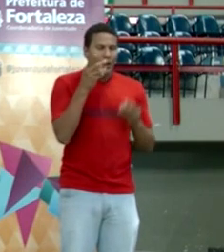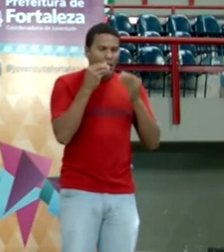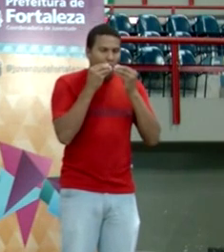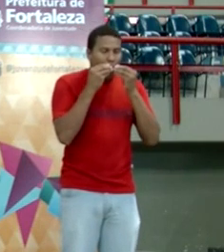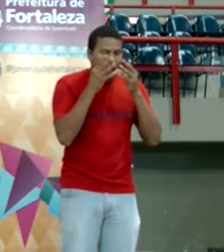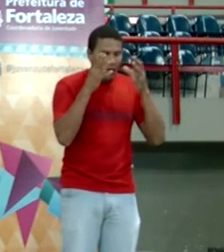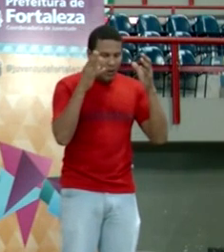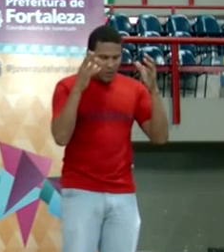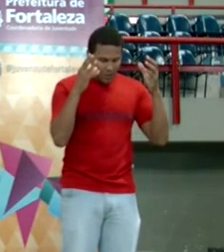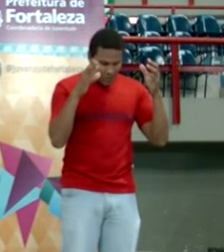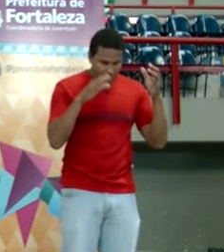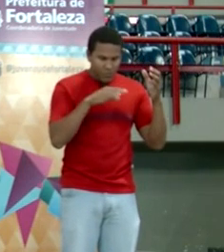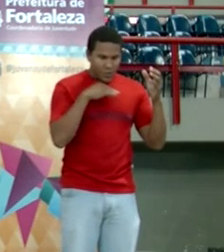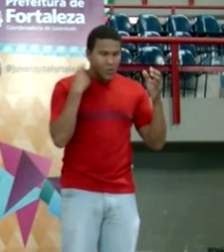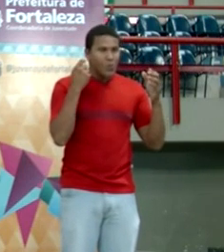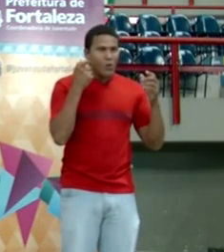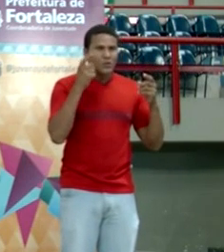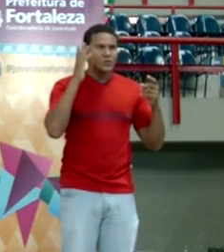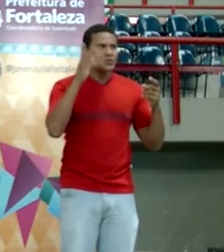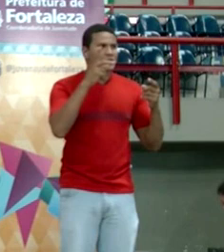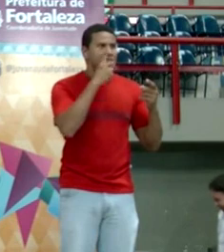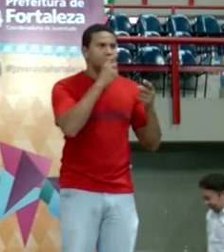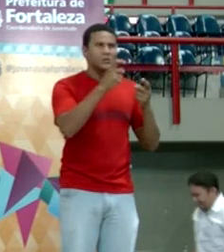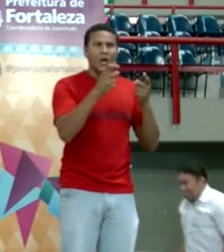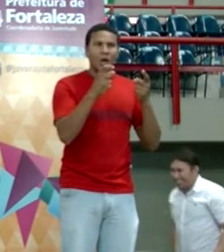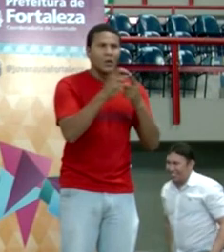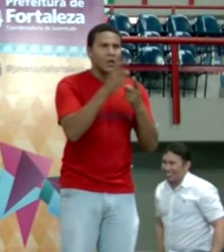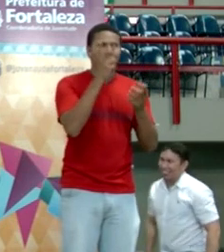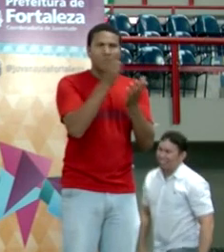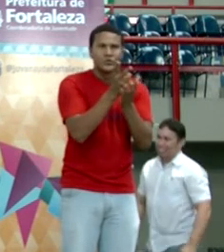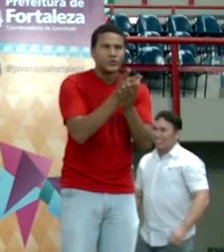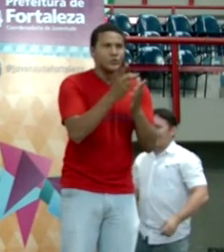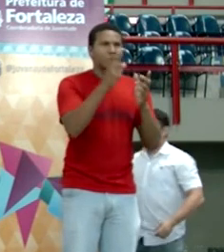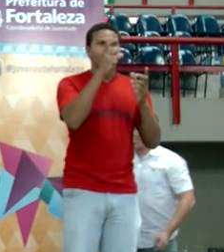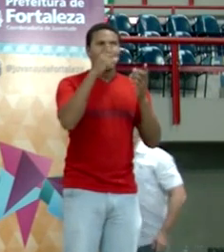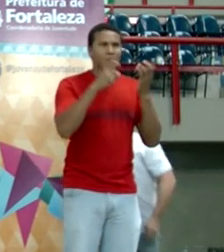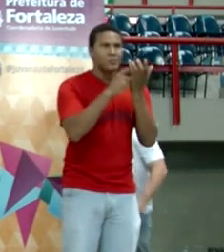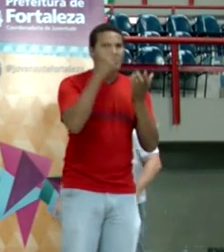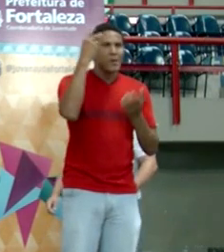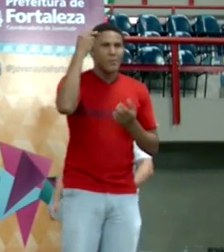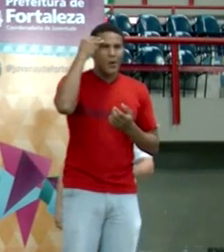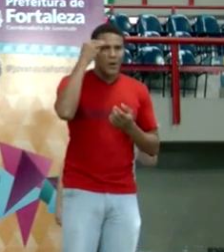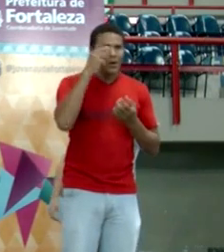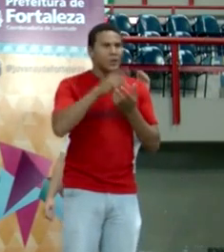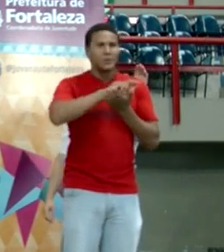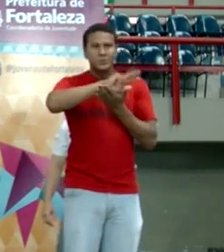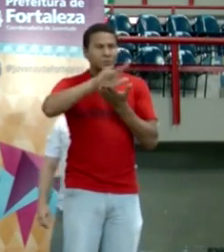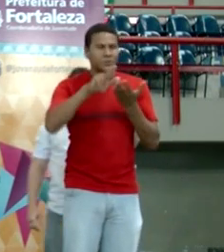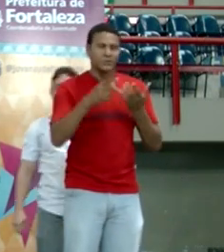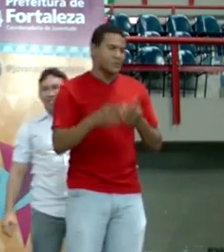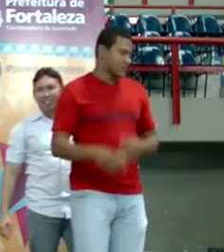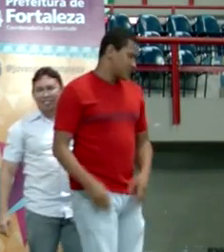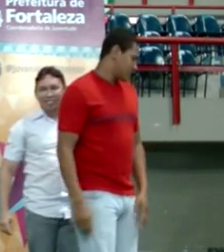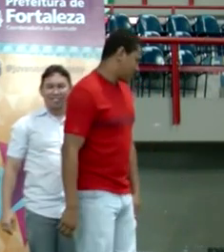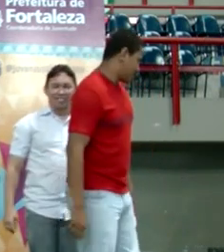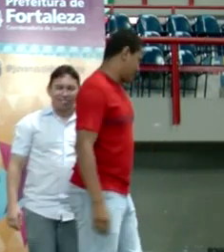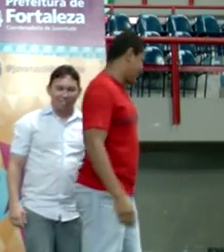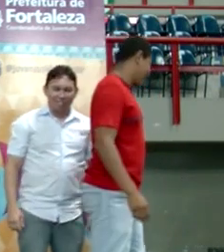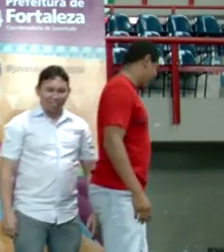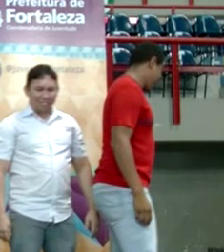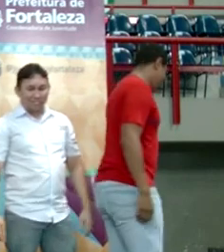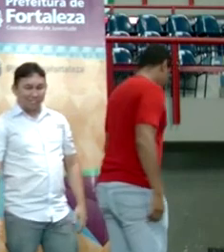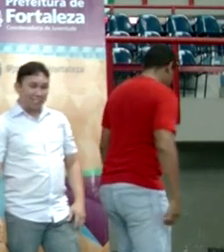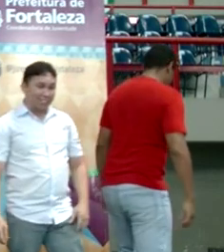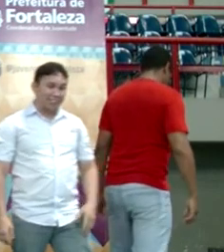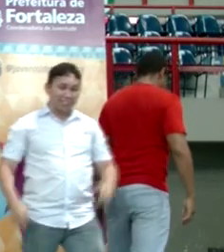gastou continue, memory card, já gastou foi tudo, meu irmão. Já gastou todos os especial. E